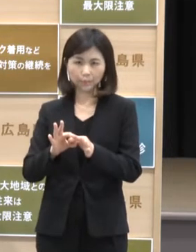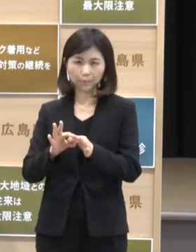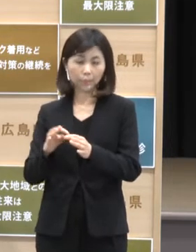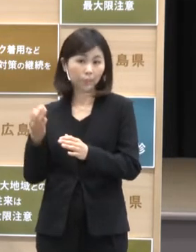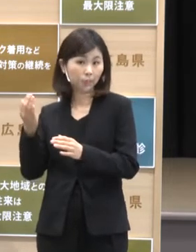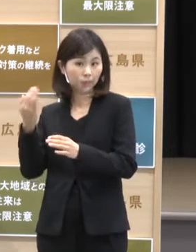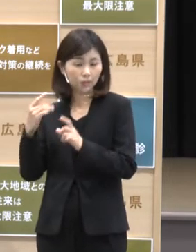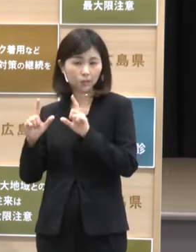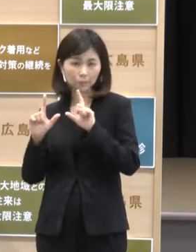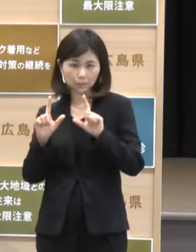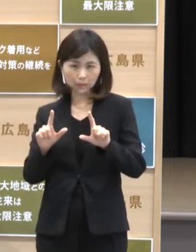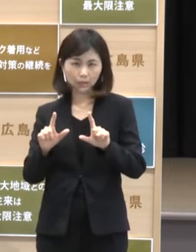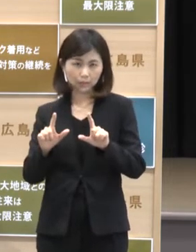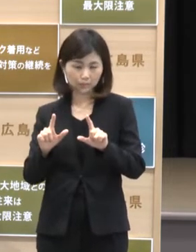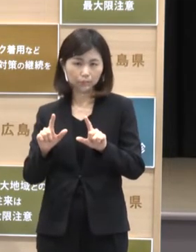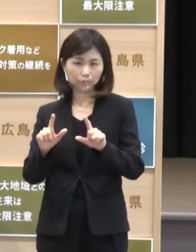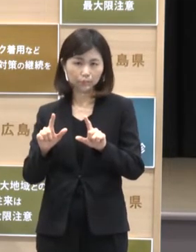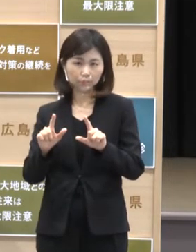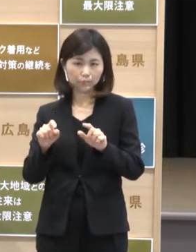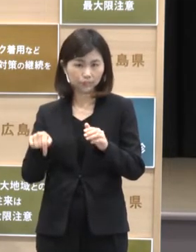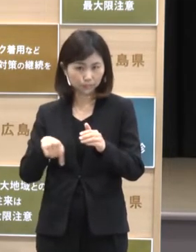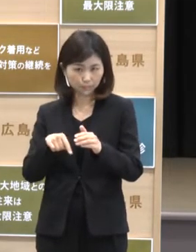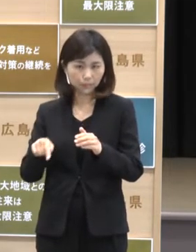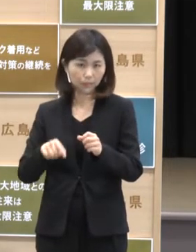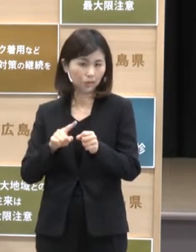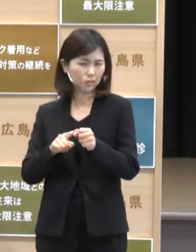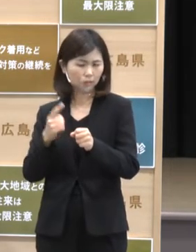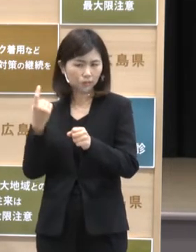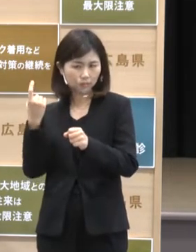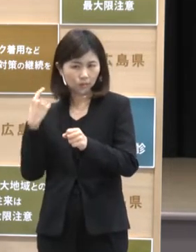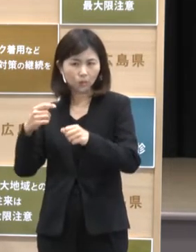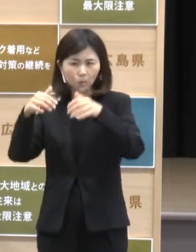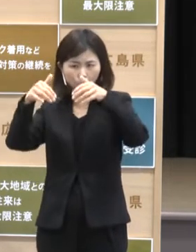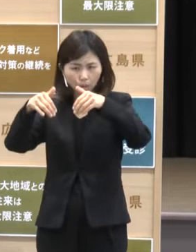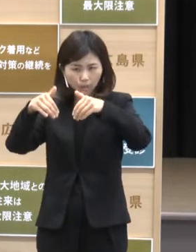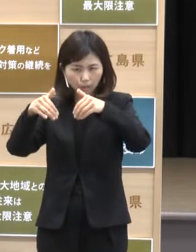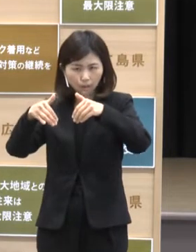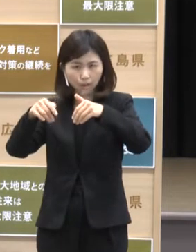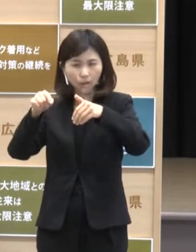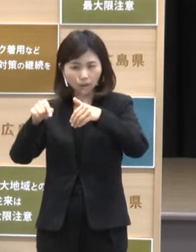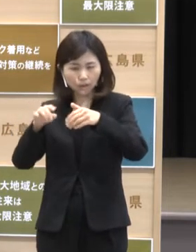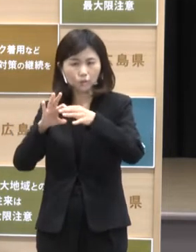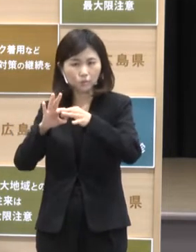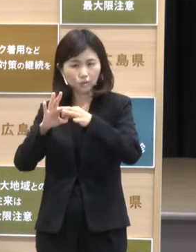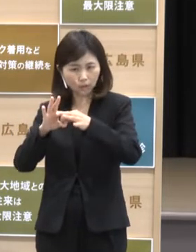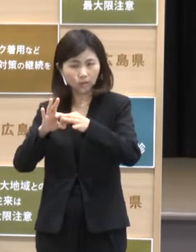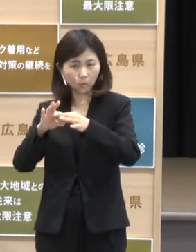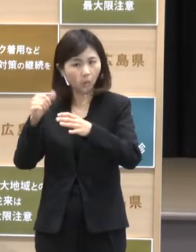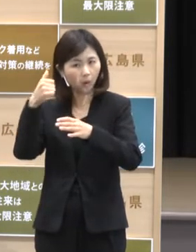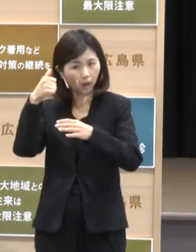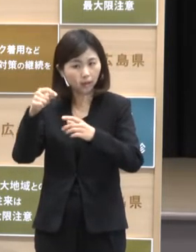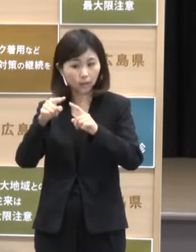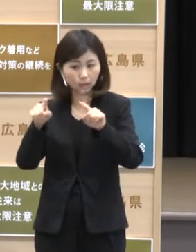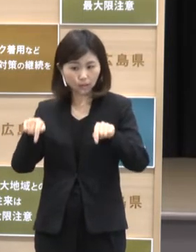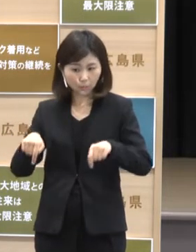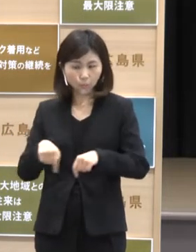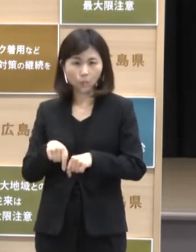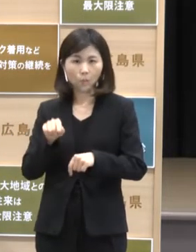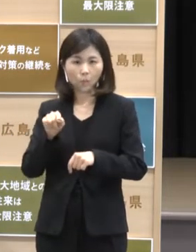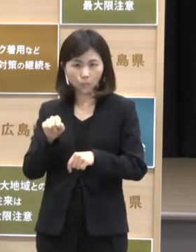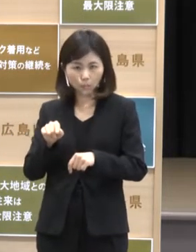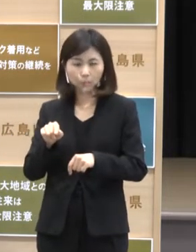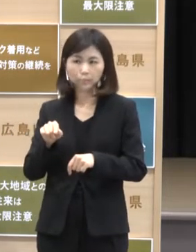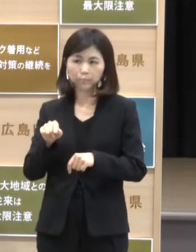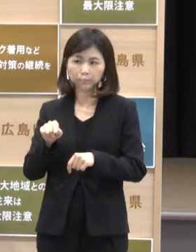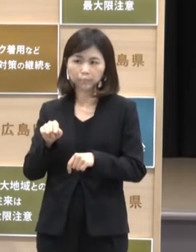された昨年の大雨についての避難が低調だったというアンケートがあったと思うんですけれども、いろい